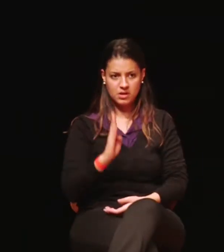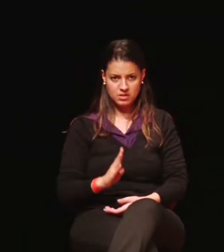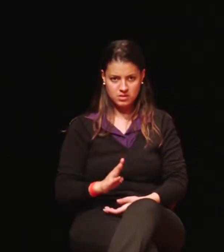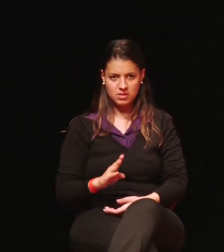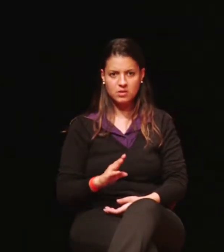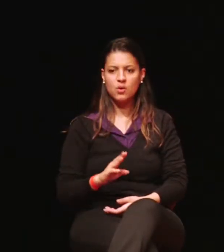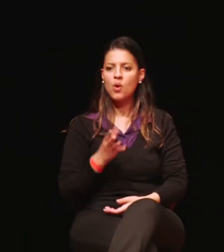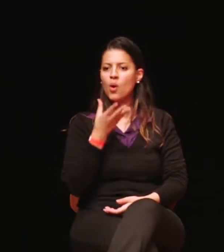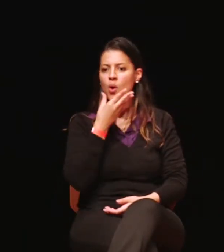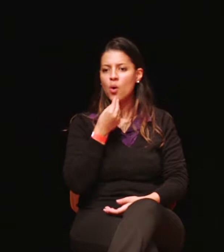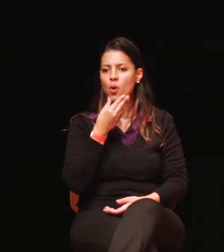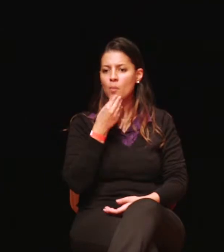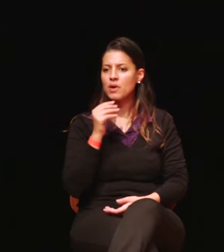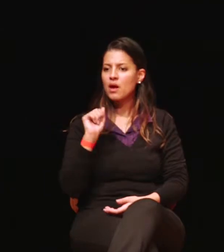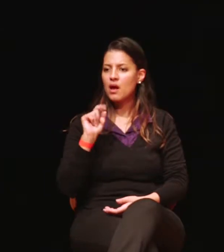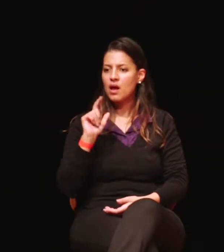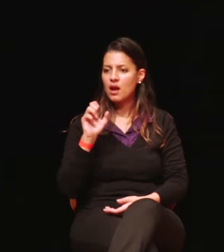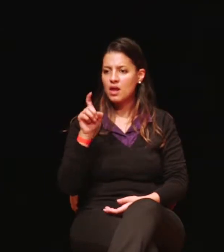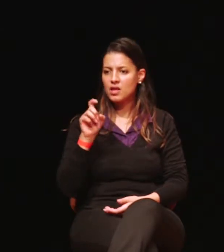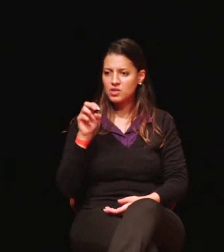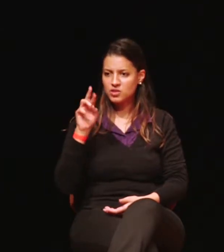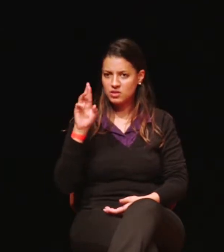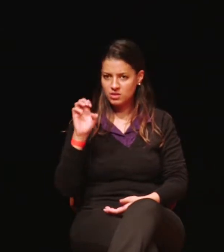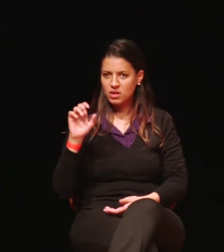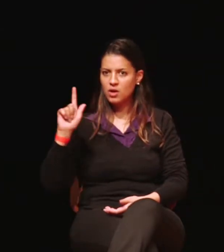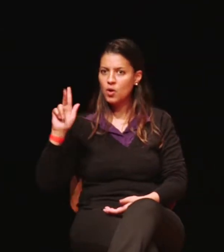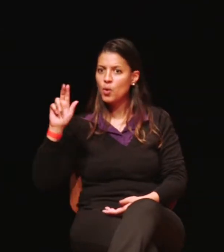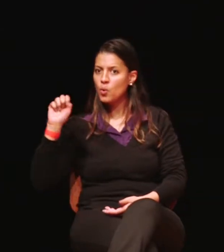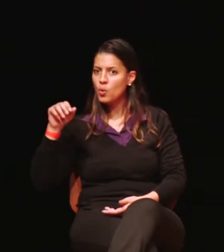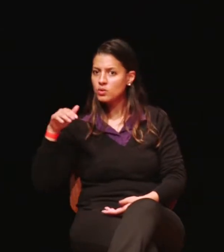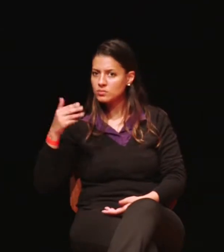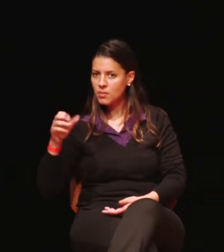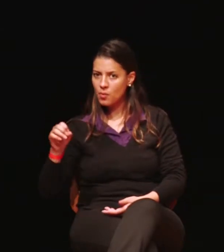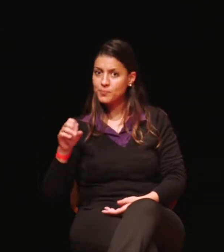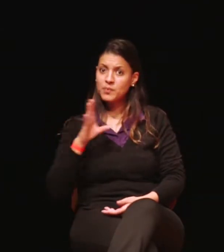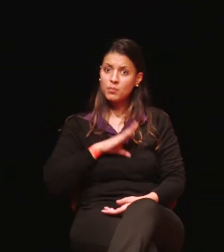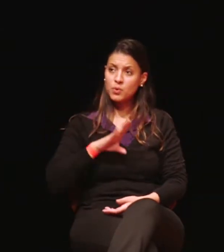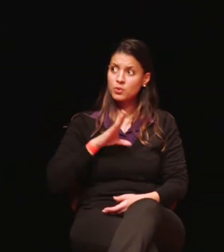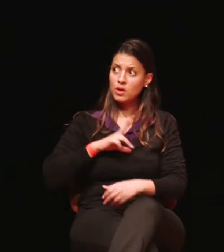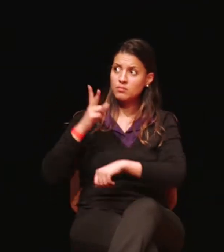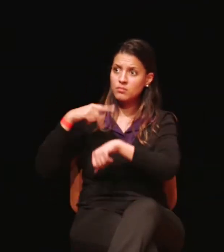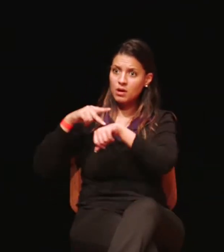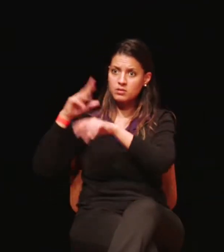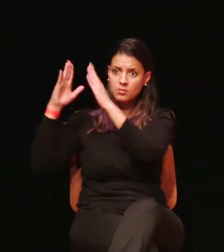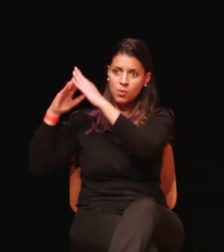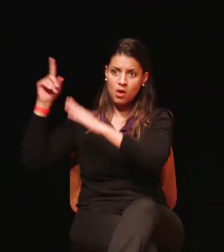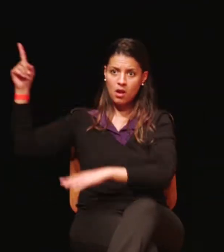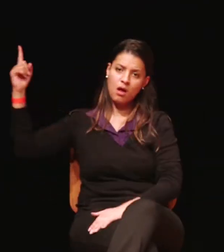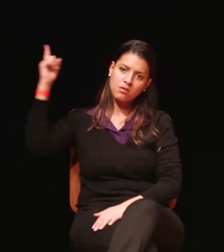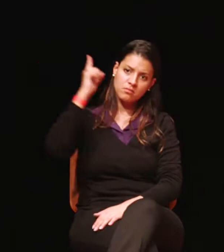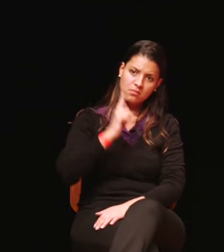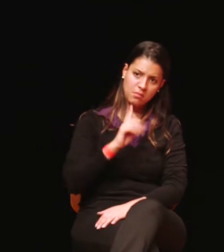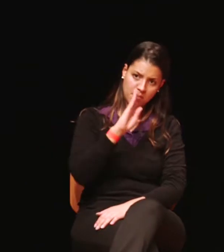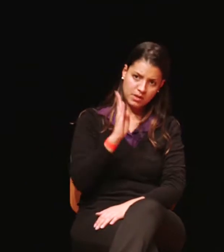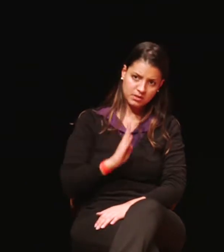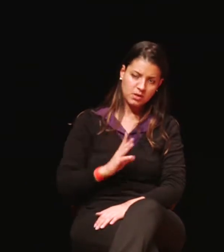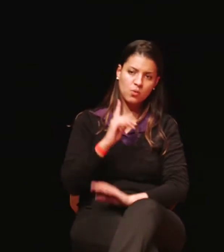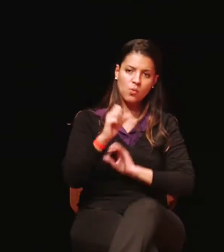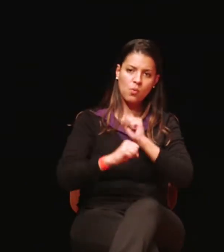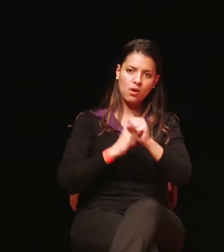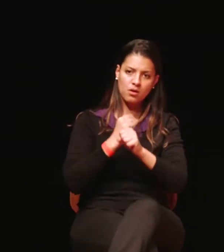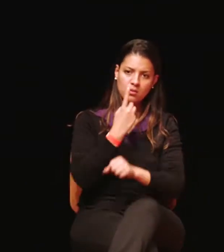Alexandre de Gusmão, imigrante português, que chegou ao Brasil no ano de 1646,